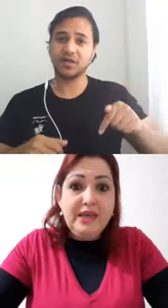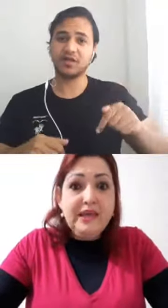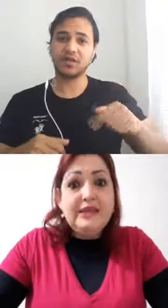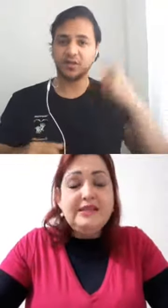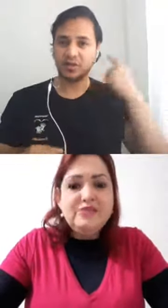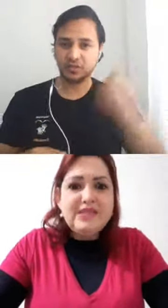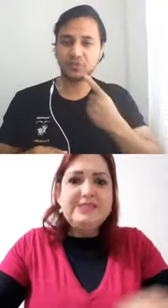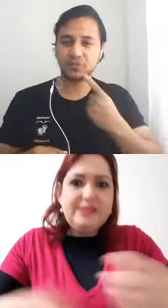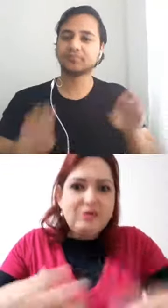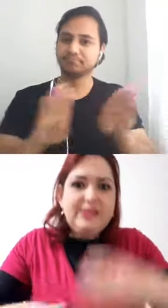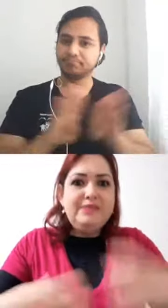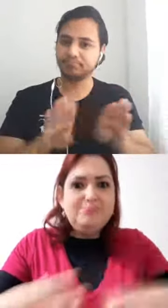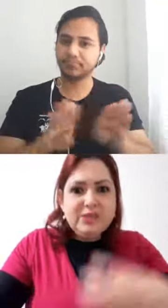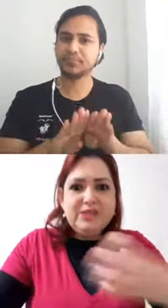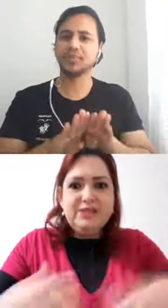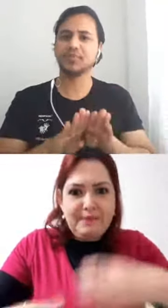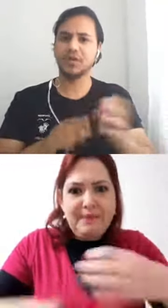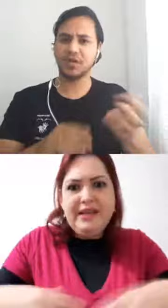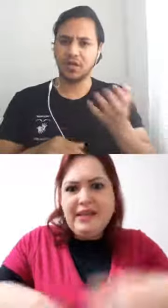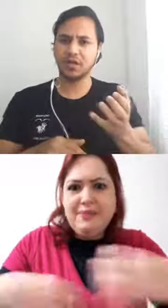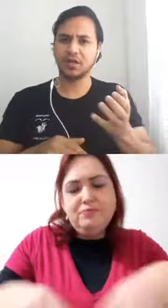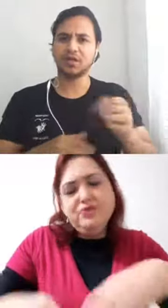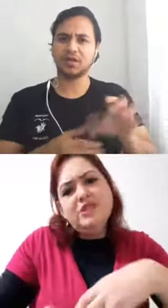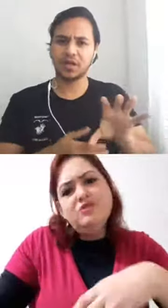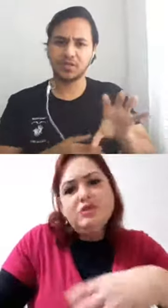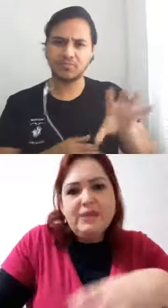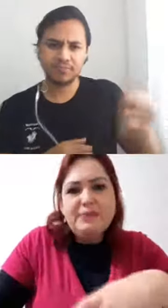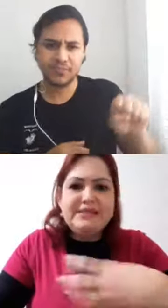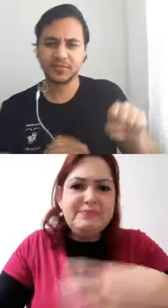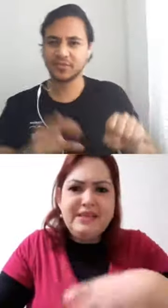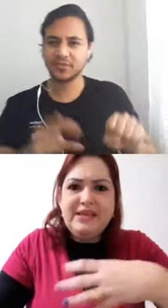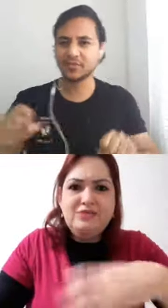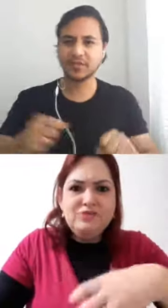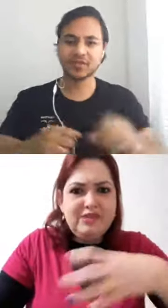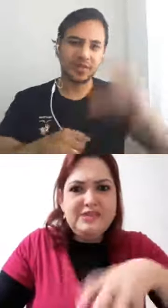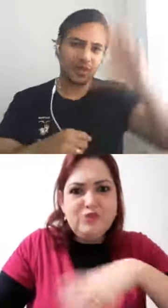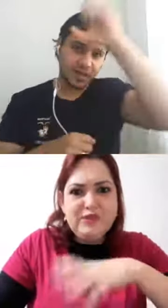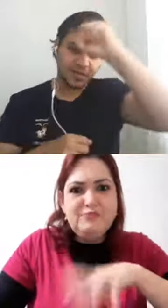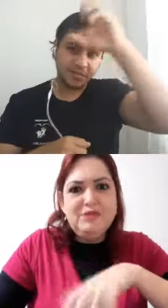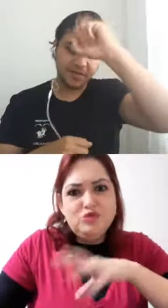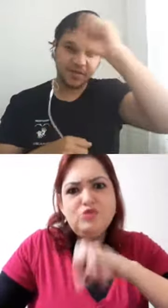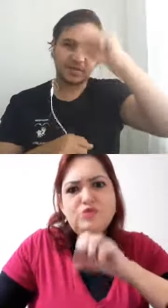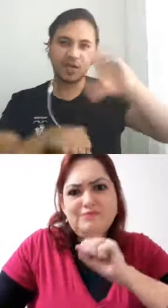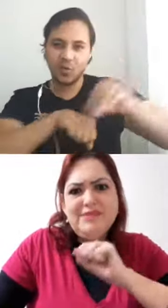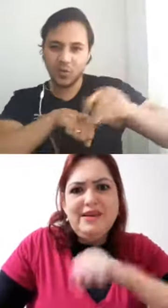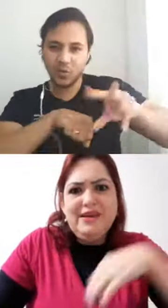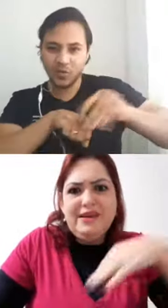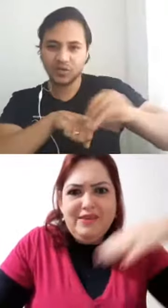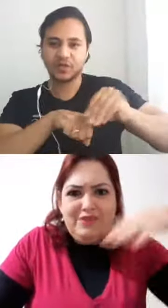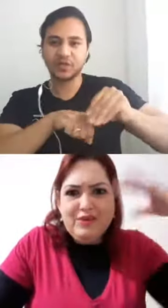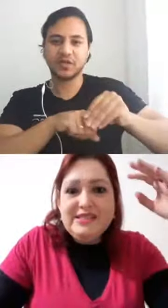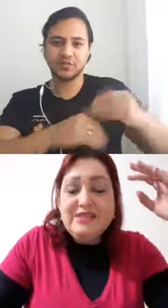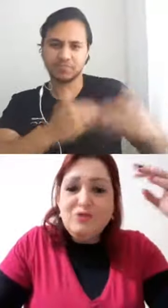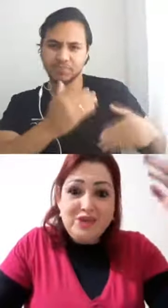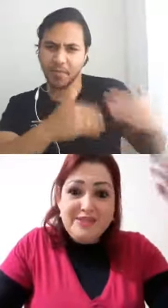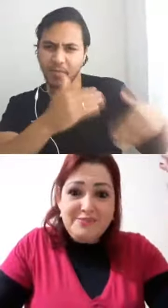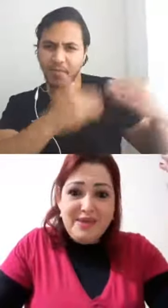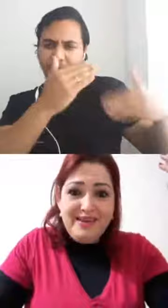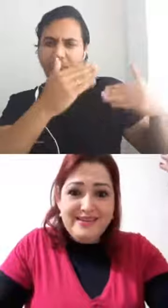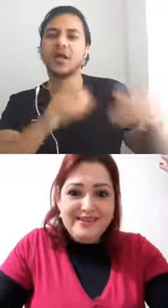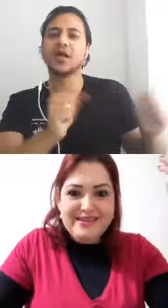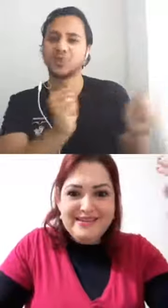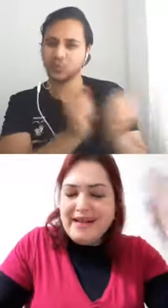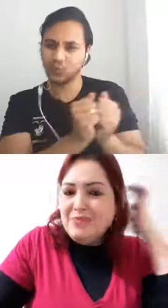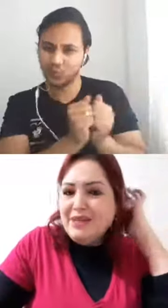também. Então, se eles estão ali buscando, aprendendo, buscando não, né? Mas aprendendo, tendo esse conhecimento todo e vão crescendo, nós